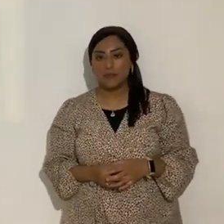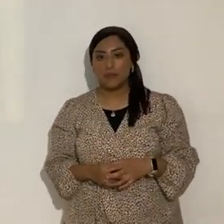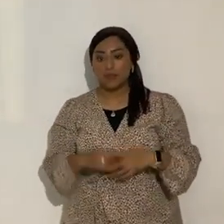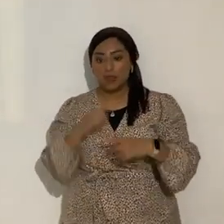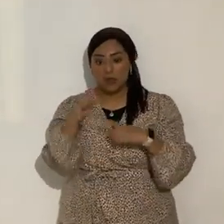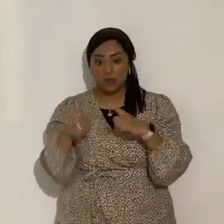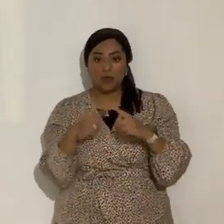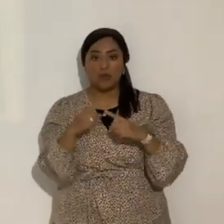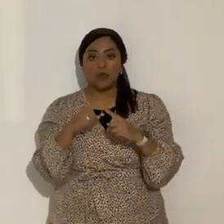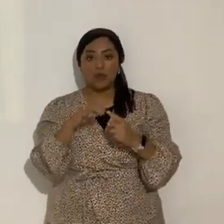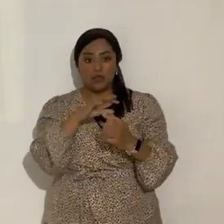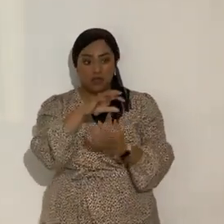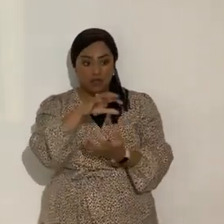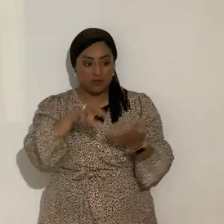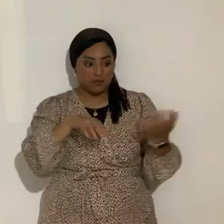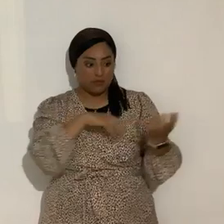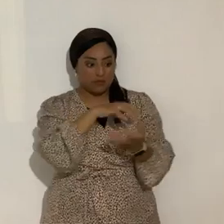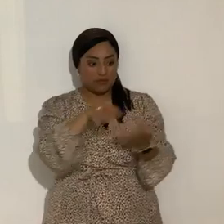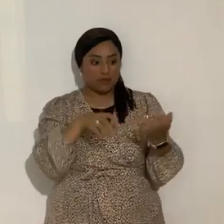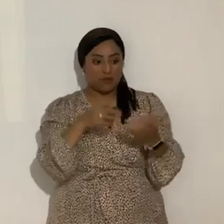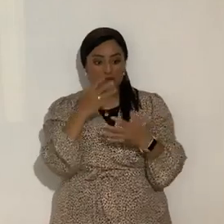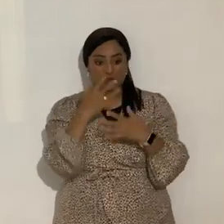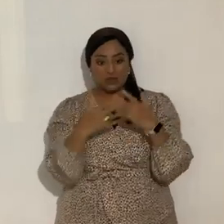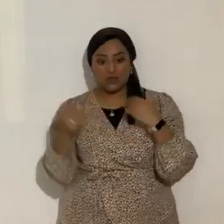Cuando se distorsiona algo,